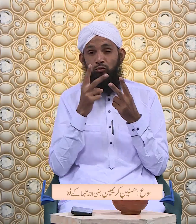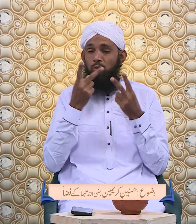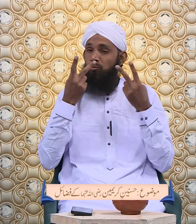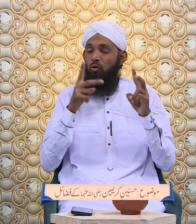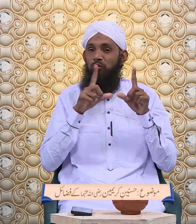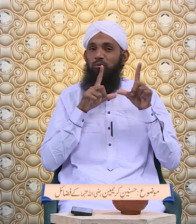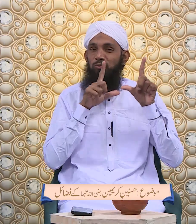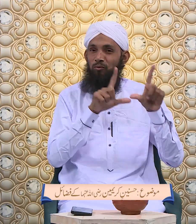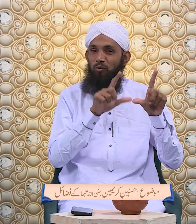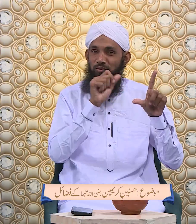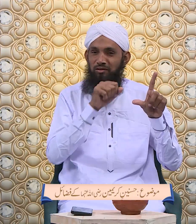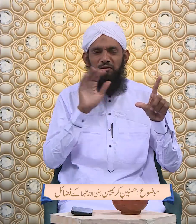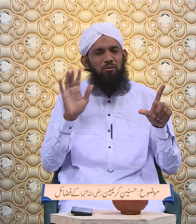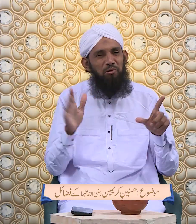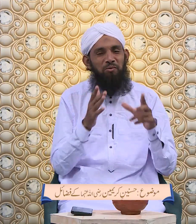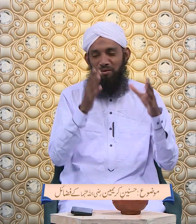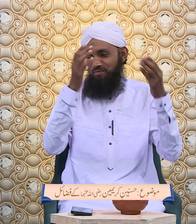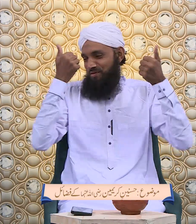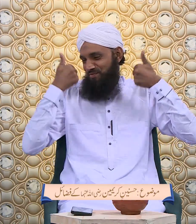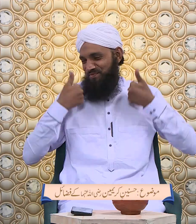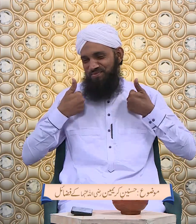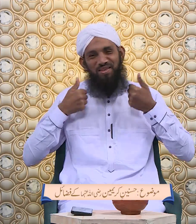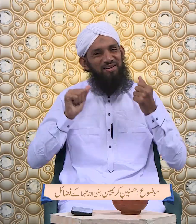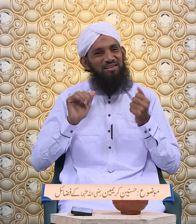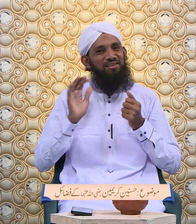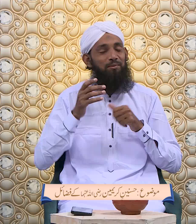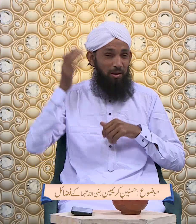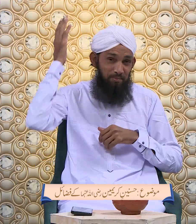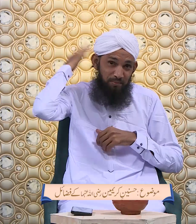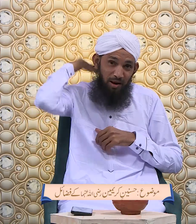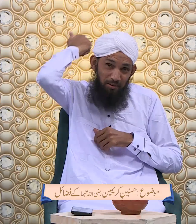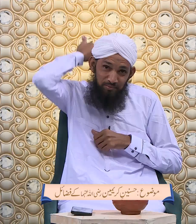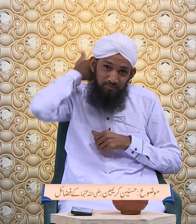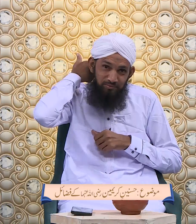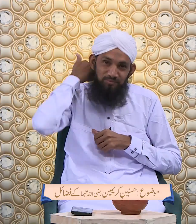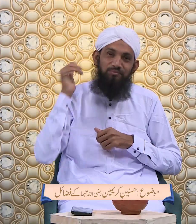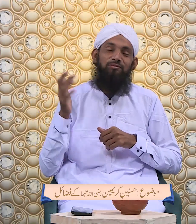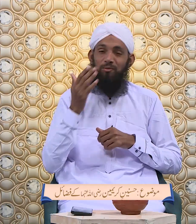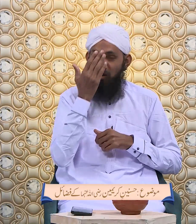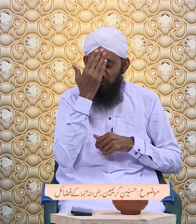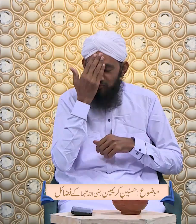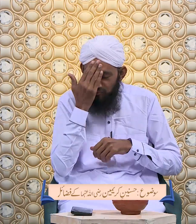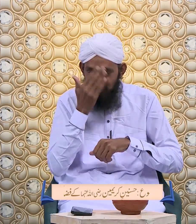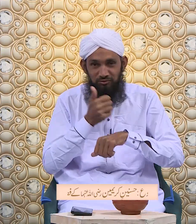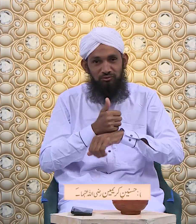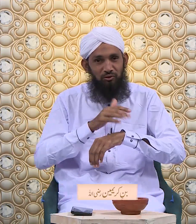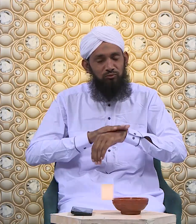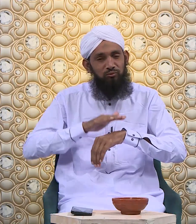فرمایا کرتے تھے کبھی اپنے مبارک کندوں پر بٹھا لیا کرتے تھے تو کبھی پیٹھ پر کبھی ان کی خاطئے سجدہ طویل فرماتے